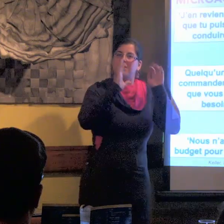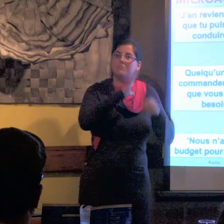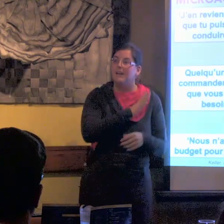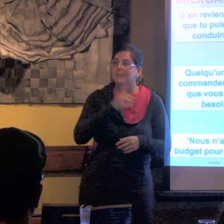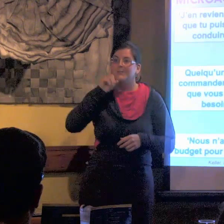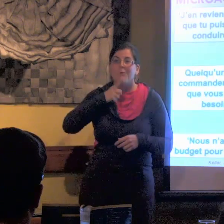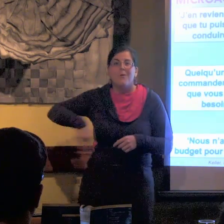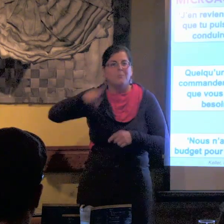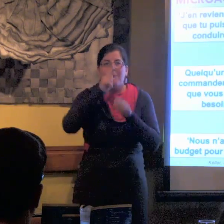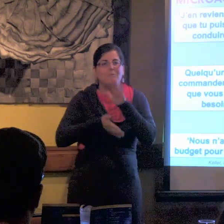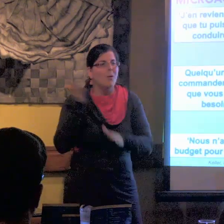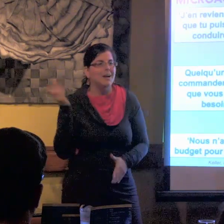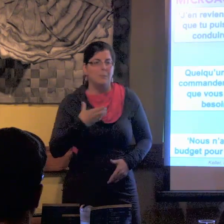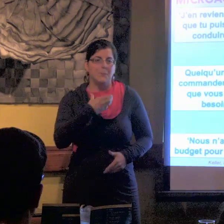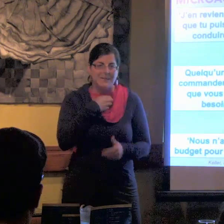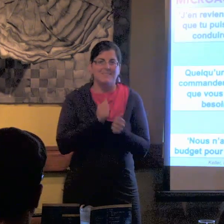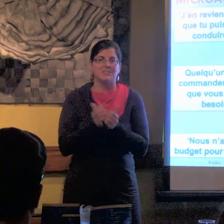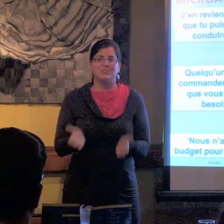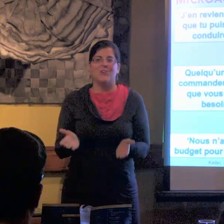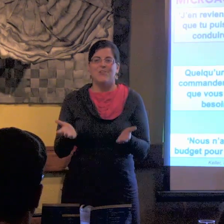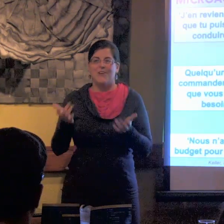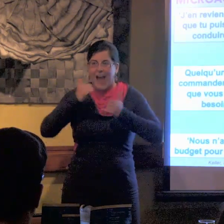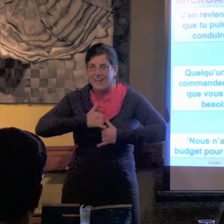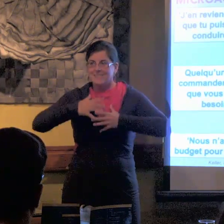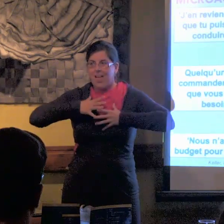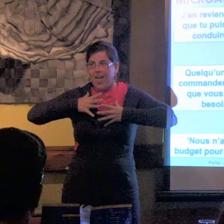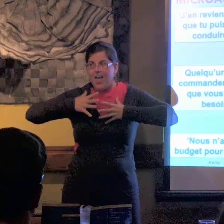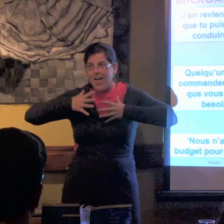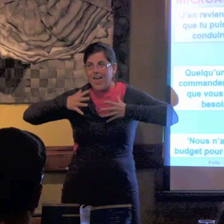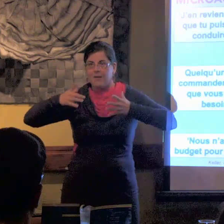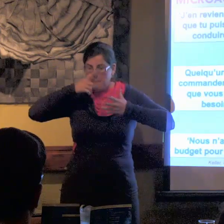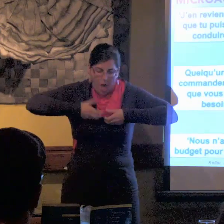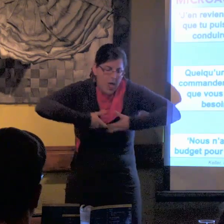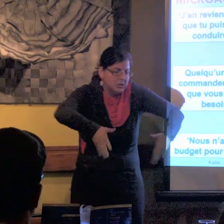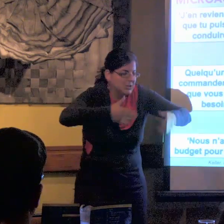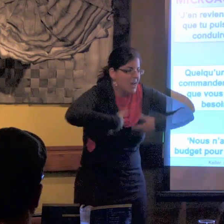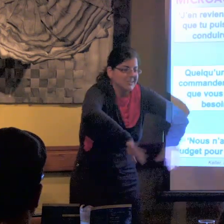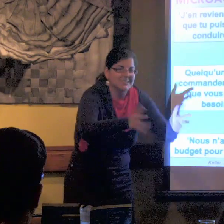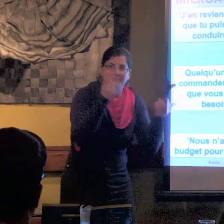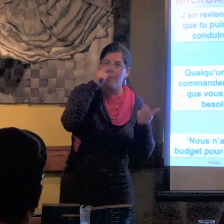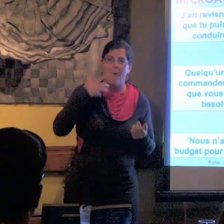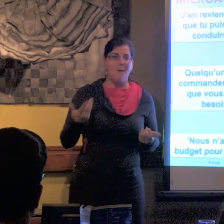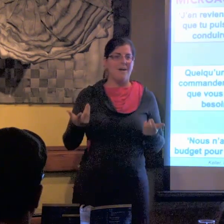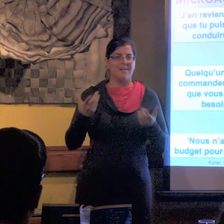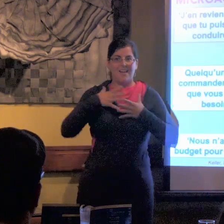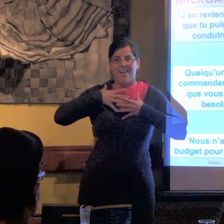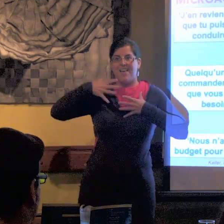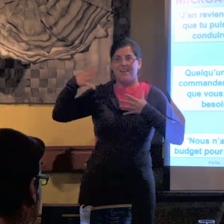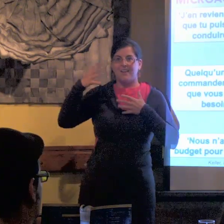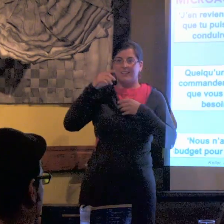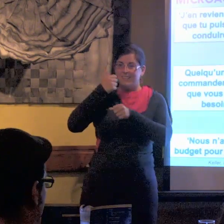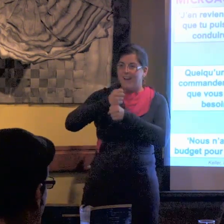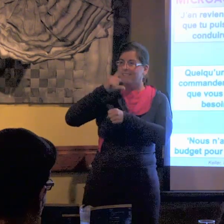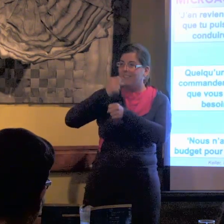de lâcher le tas de briques, ce dont je parlais tantôt. Mais nous, on n'a pas le choix, on est pris. On ne peut pas lâcher le tas de briques parce que c'est